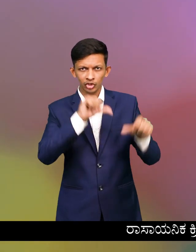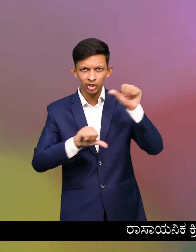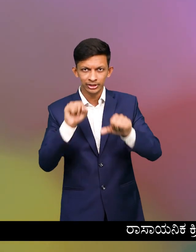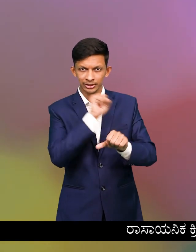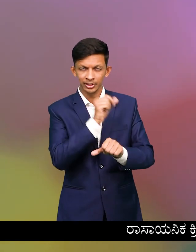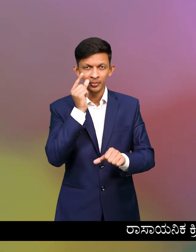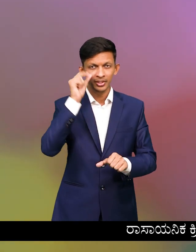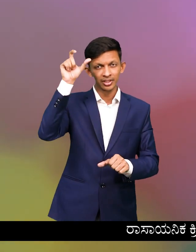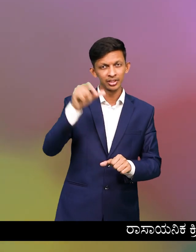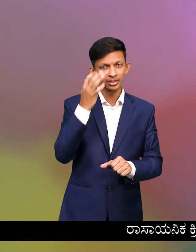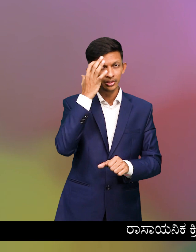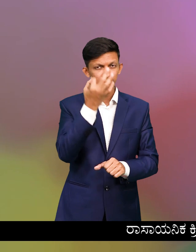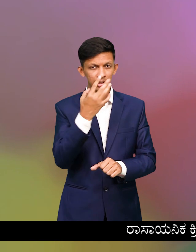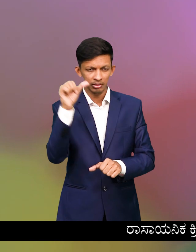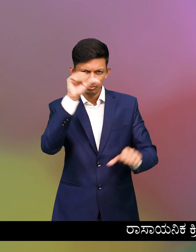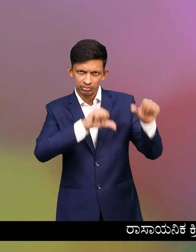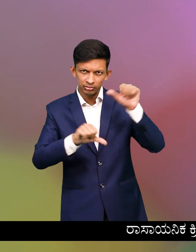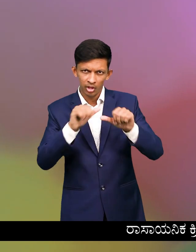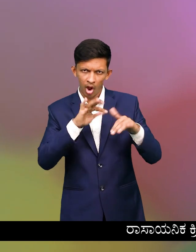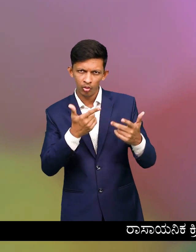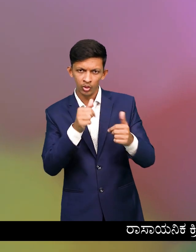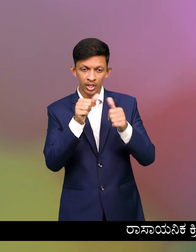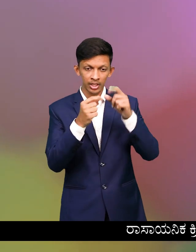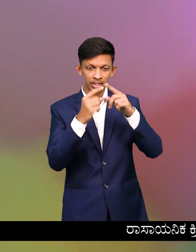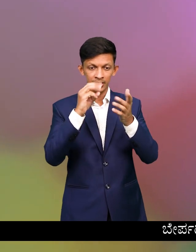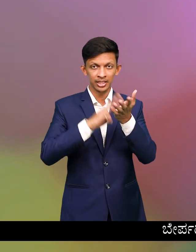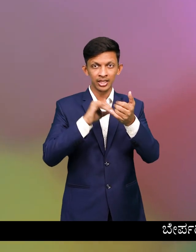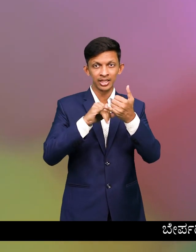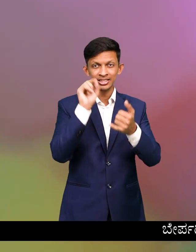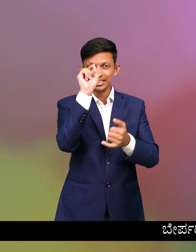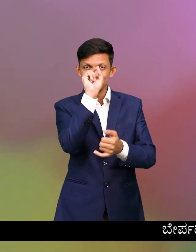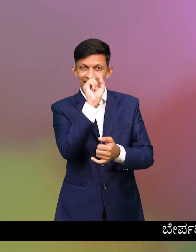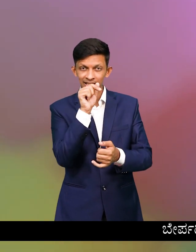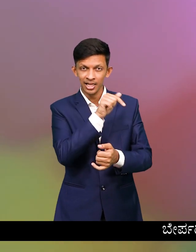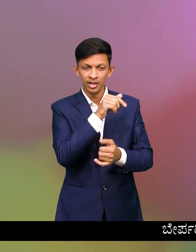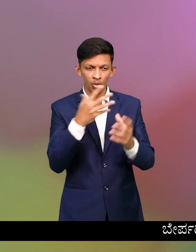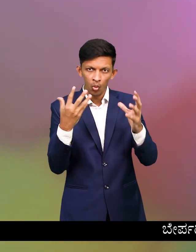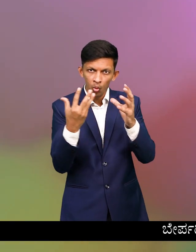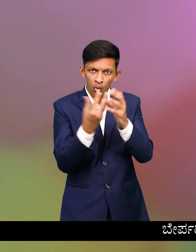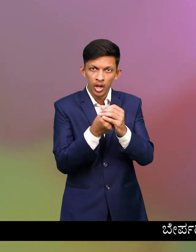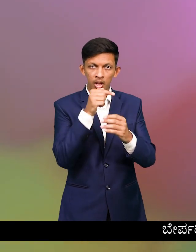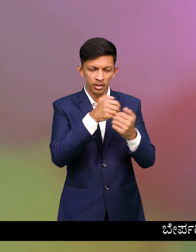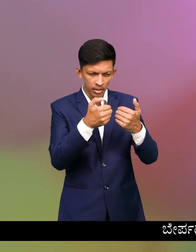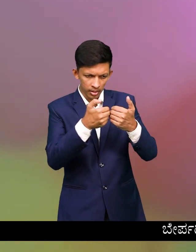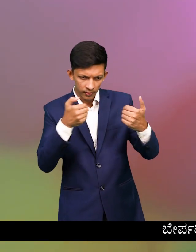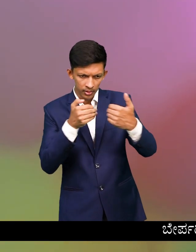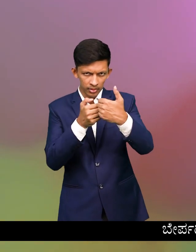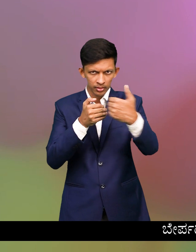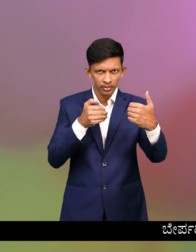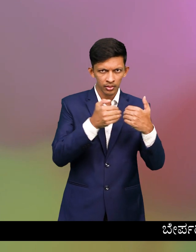ರಾಸಾಯನಿಕ ಕ್ರಿಯೆಗಳಲ್ಲಿ ಪರಮಾಣುಗಳನ್ನು ಸಂಯೋಜಿಸಲಾಗುತ್ತದೆ, ಬೇರ್ಪಡಿಸಲಾಗುತ್ತದೆ ಮತ್ತು ಮರುಜೋಡಿಸಲಾಗುತ್ತದೆ.